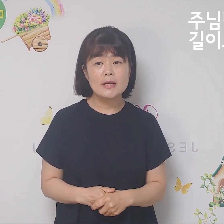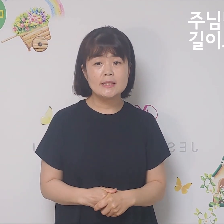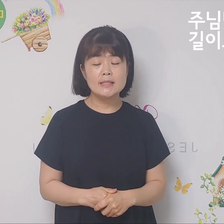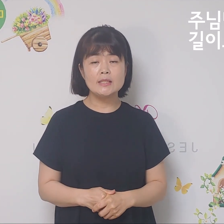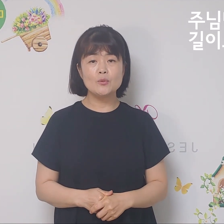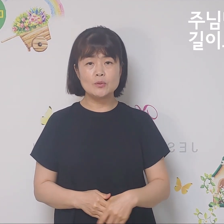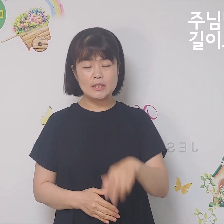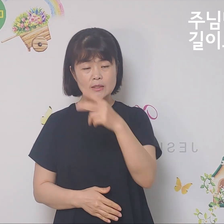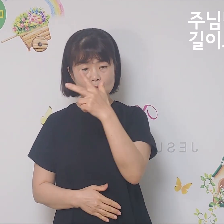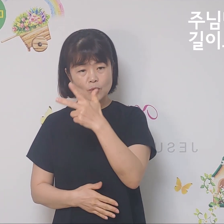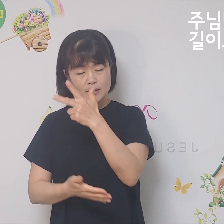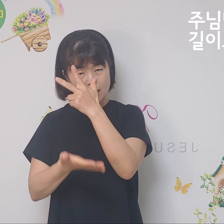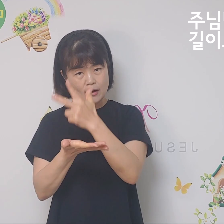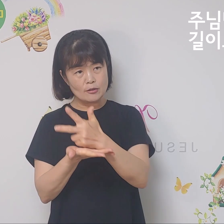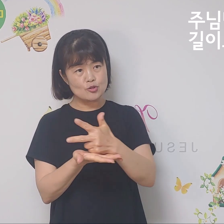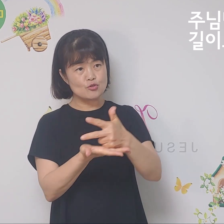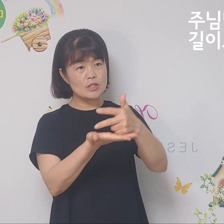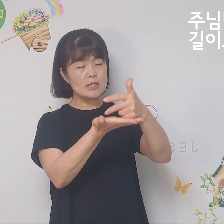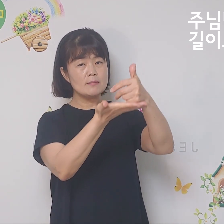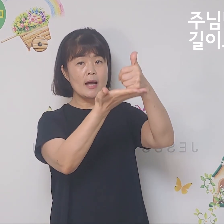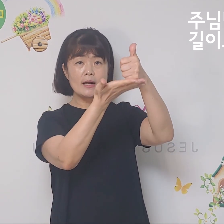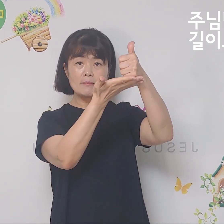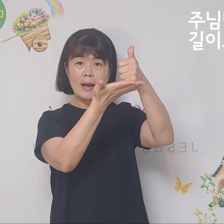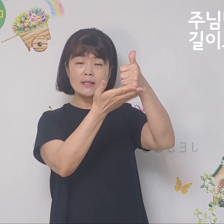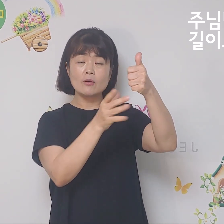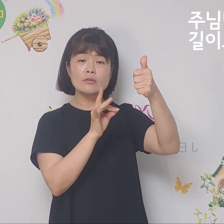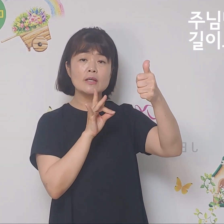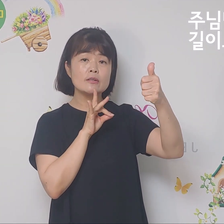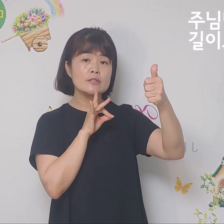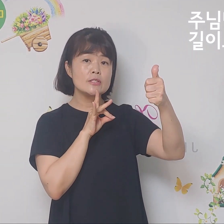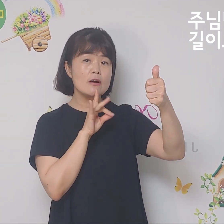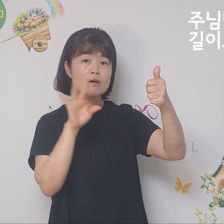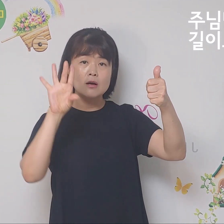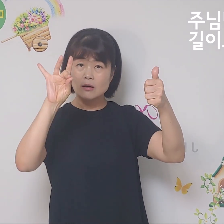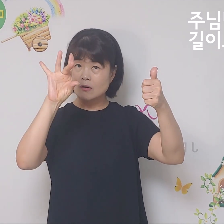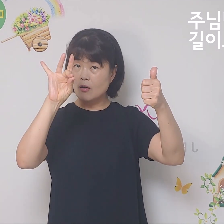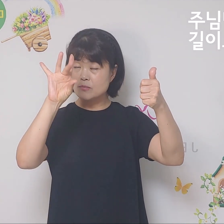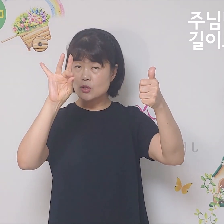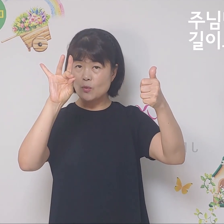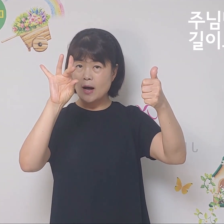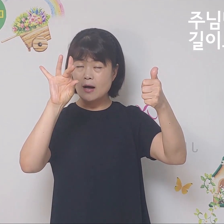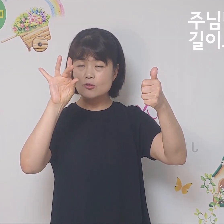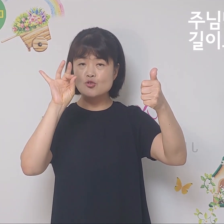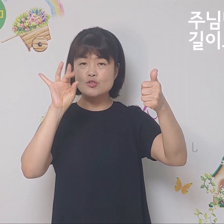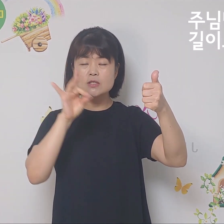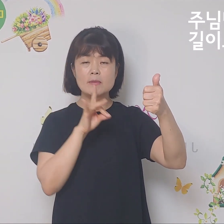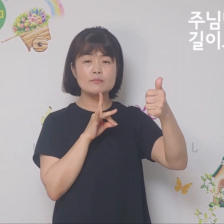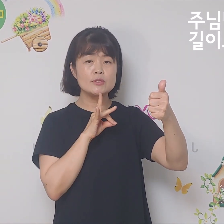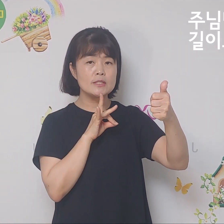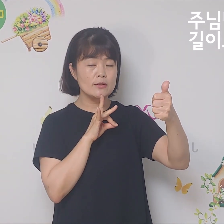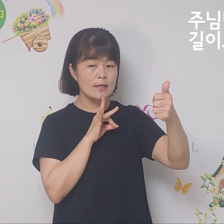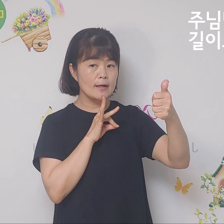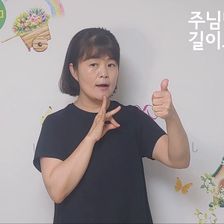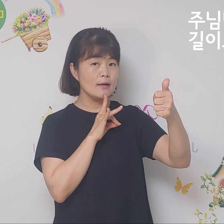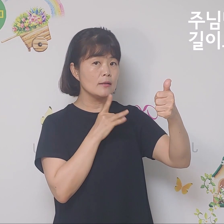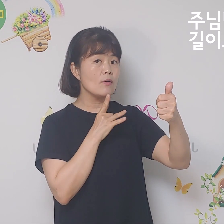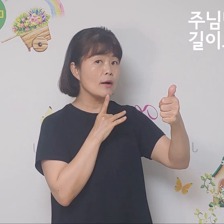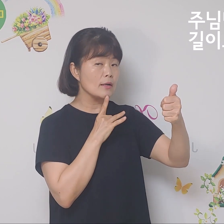주님만이 길이 오니 똑같아요. 주님 아까 만 어떻게 한다 그랬죠? 엄지와 중지만 붙이셨다가 턱